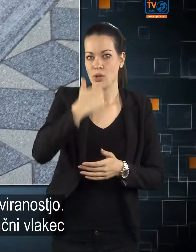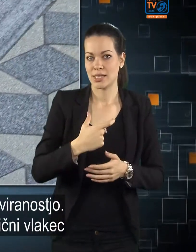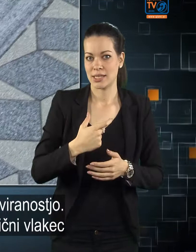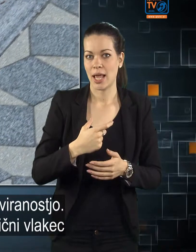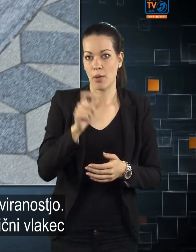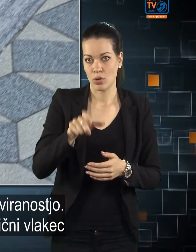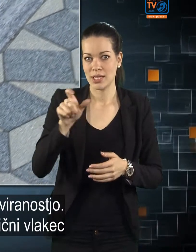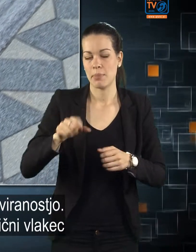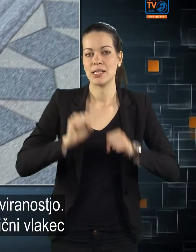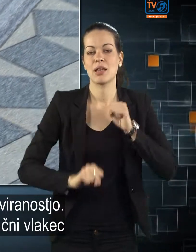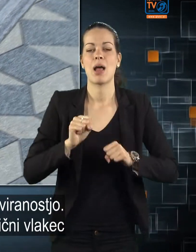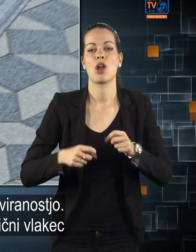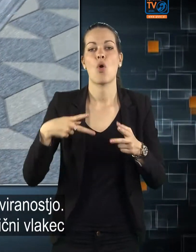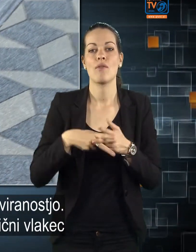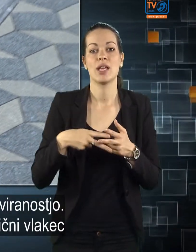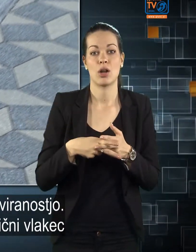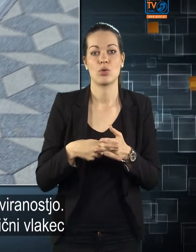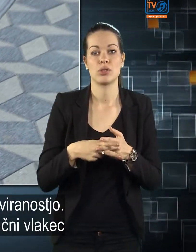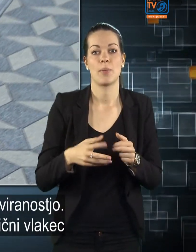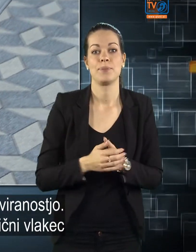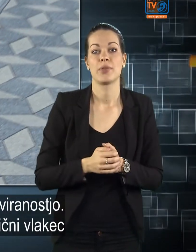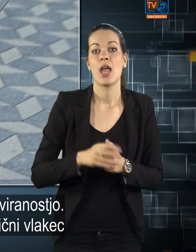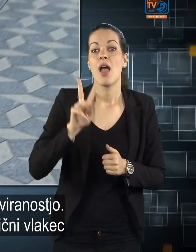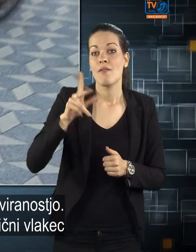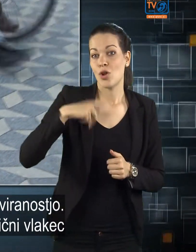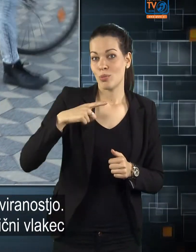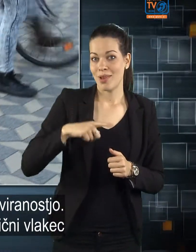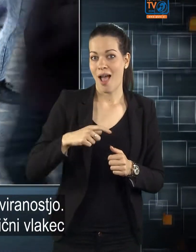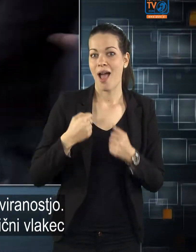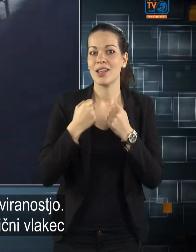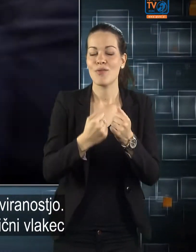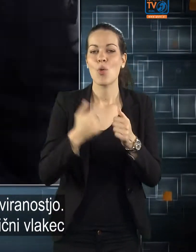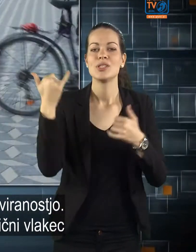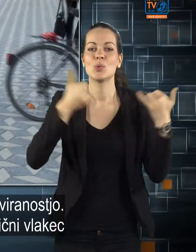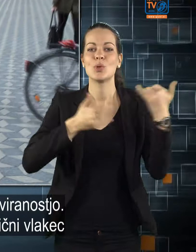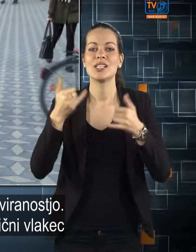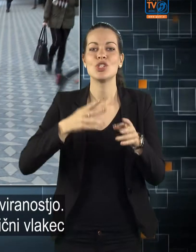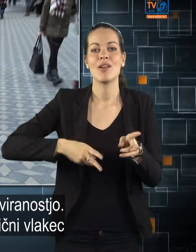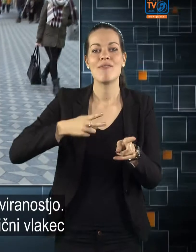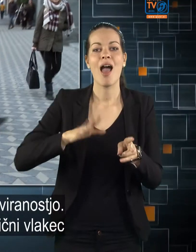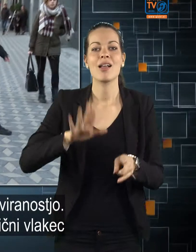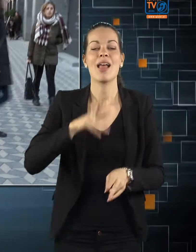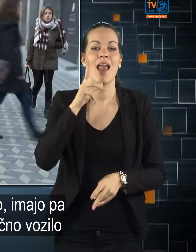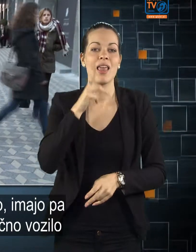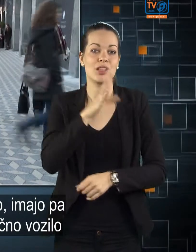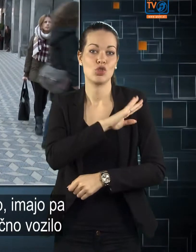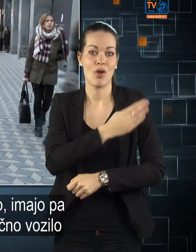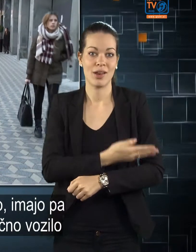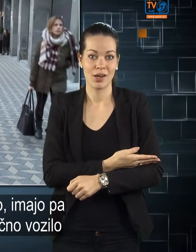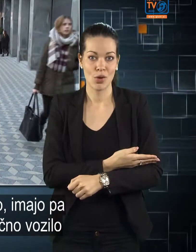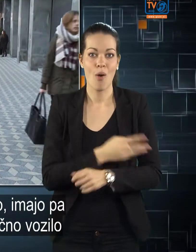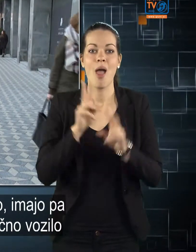za osebe z gibalno oviranostjo. V Ljubljani vozi turistični vlakec na električno